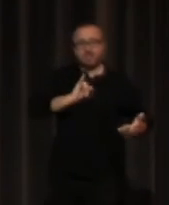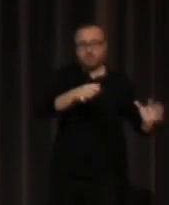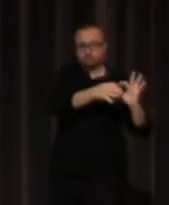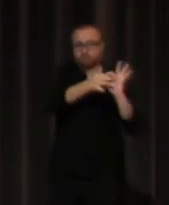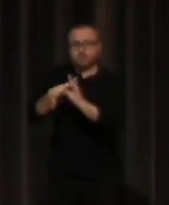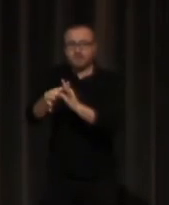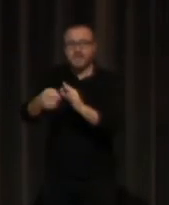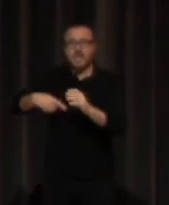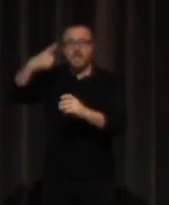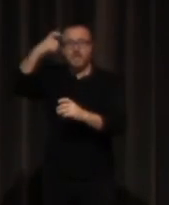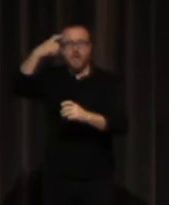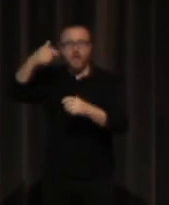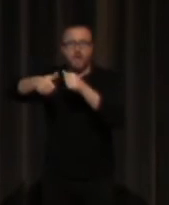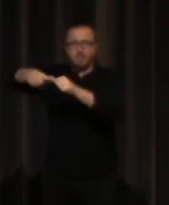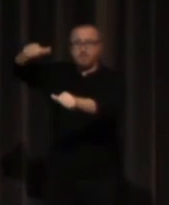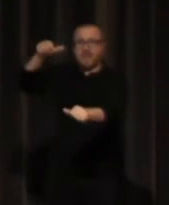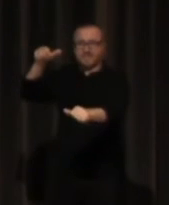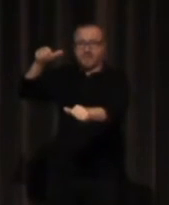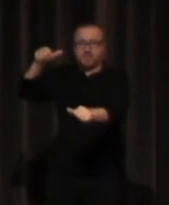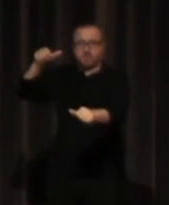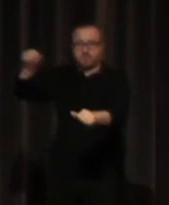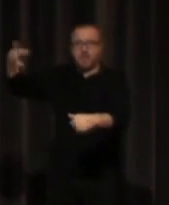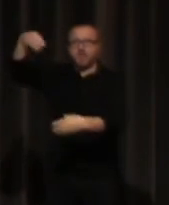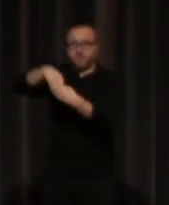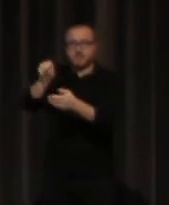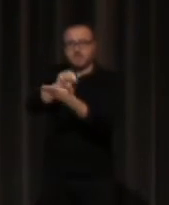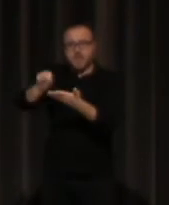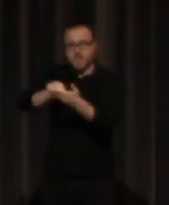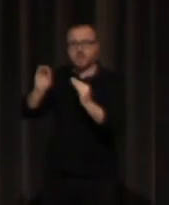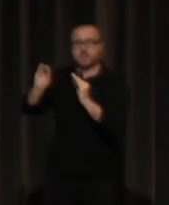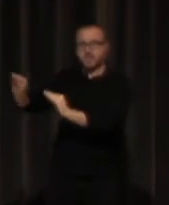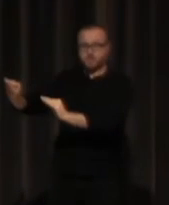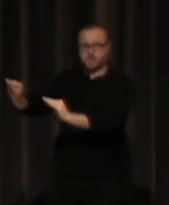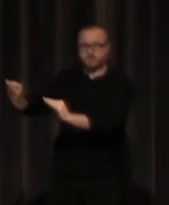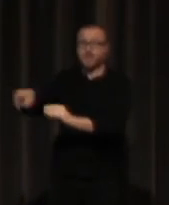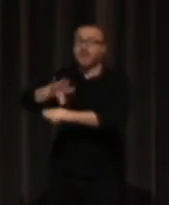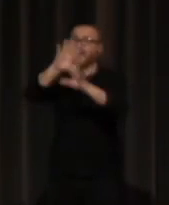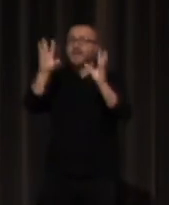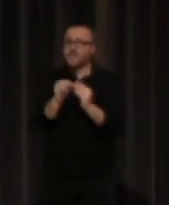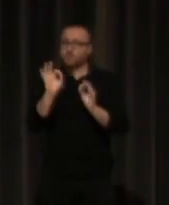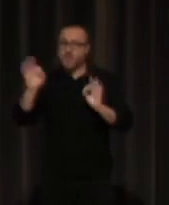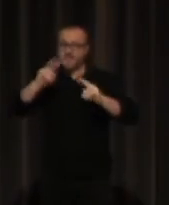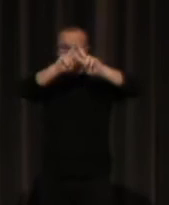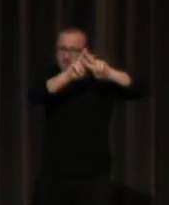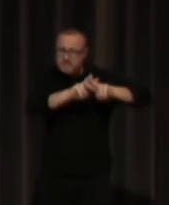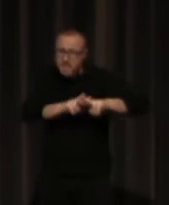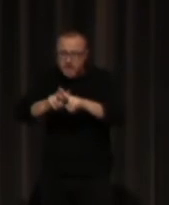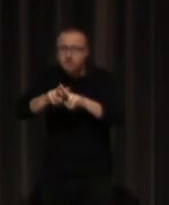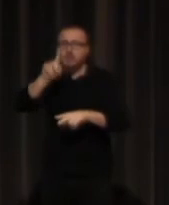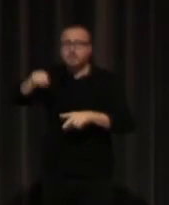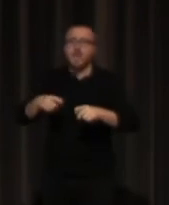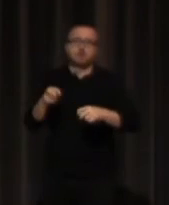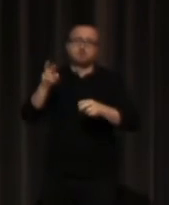la memòria del passat. I com a producte o resultat de la seva investigació publica